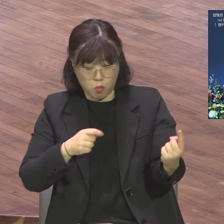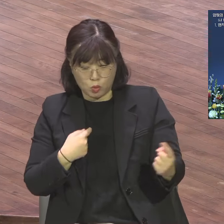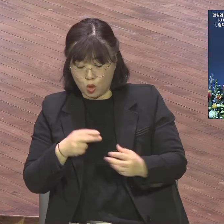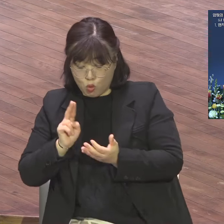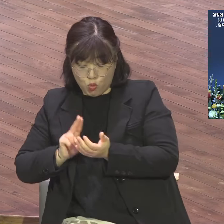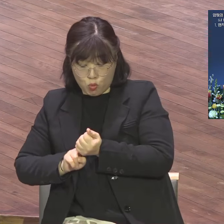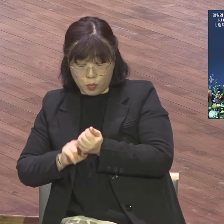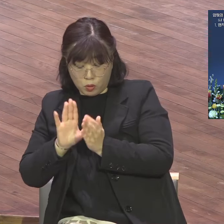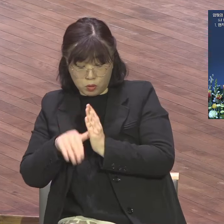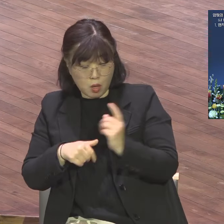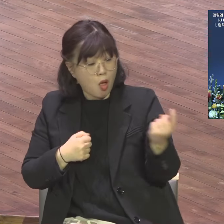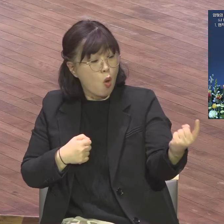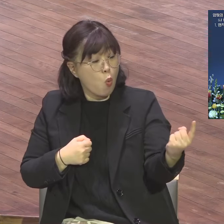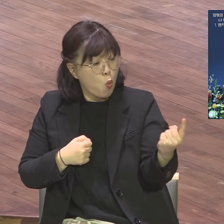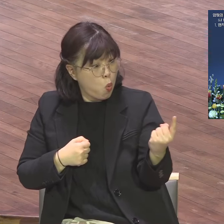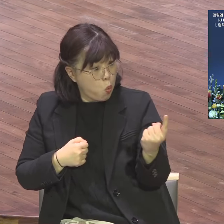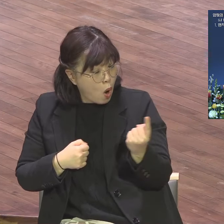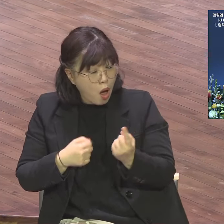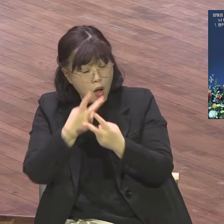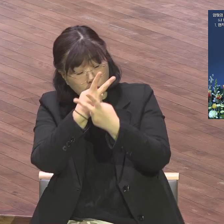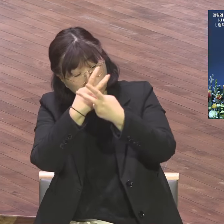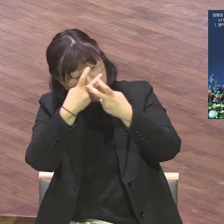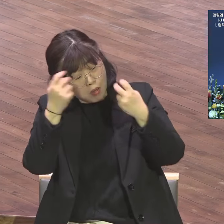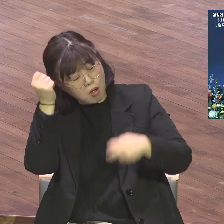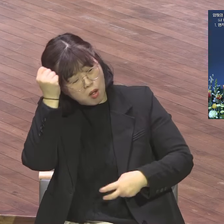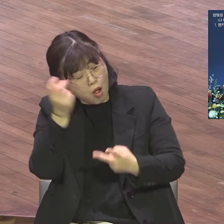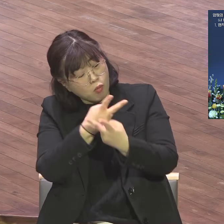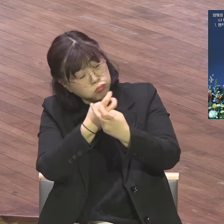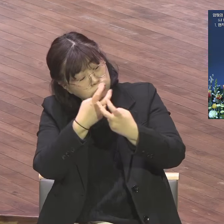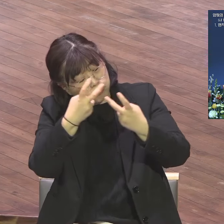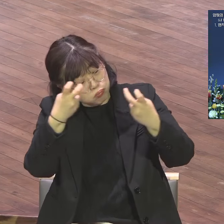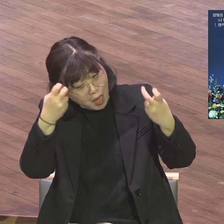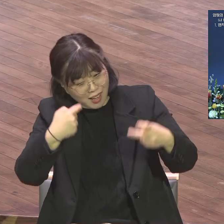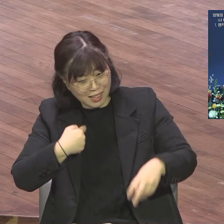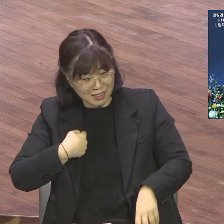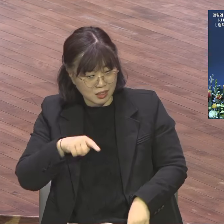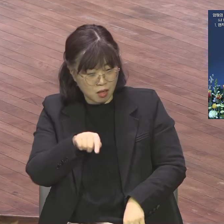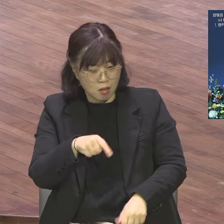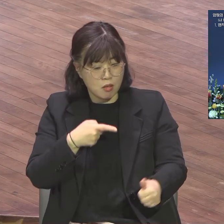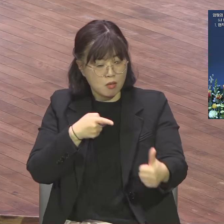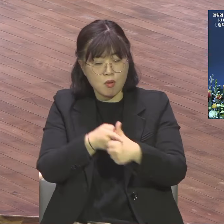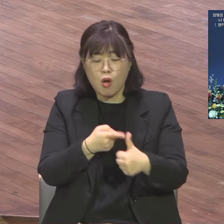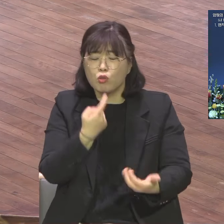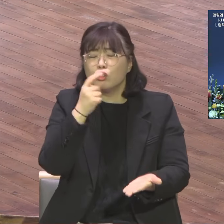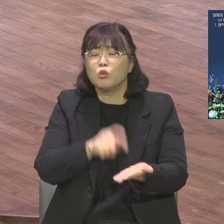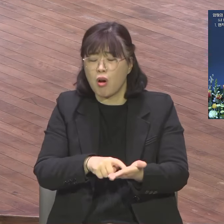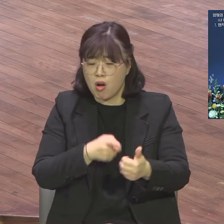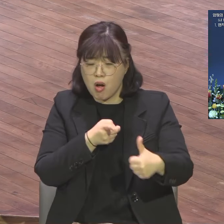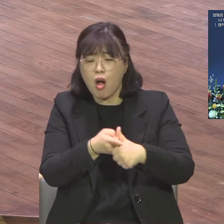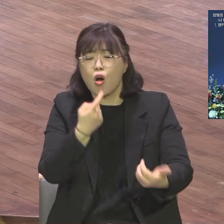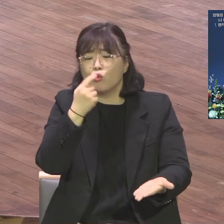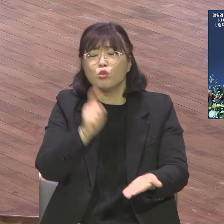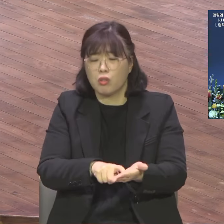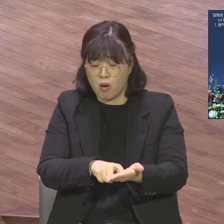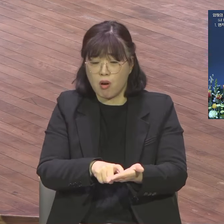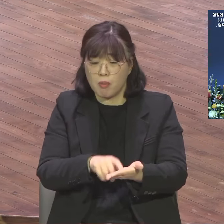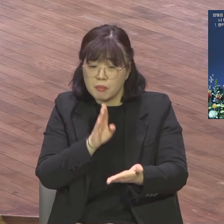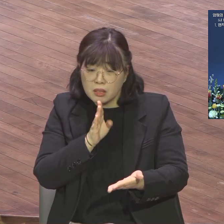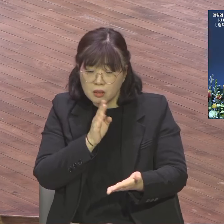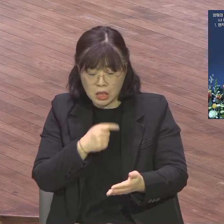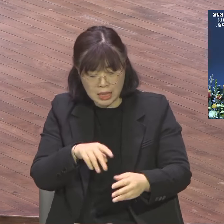죽이지만 옷 자르면 자릅니다. 옷 자르면 살짝 옷 자르면 사울왕이 옷차림을 자 증거를 가지려고